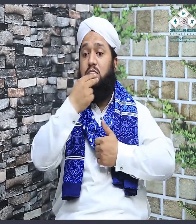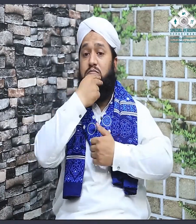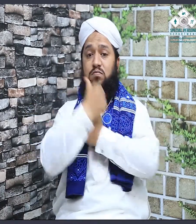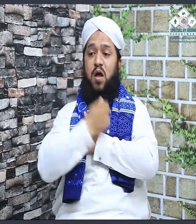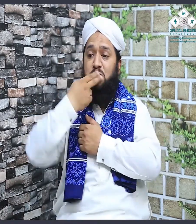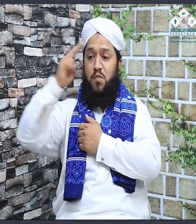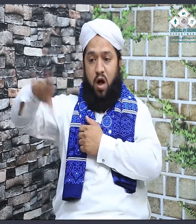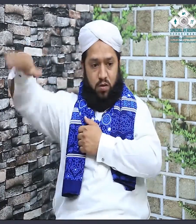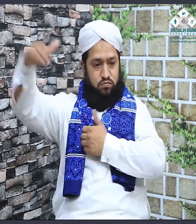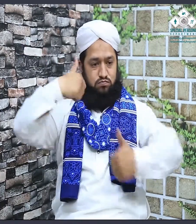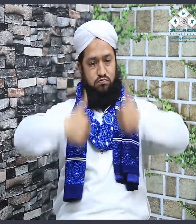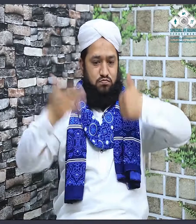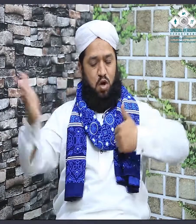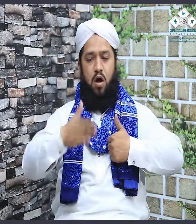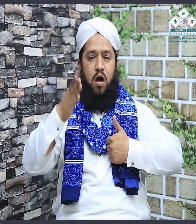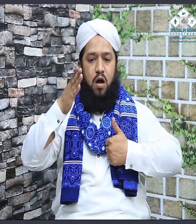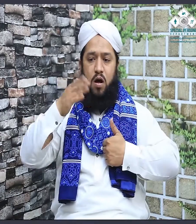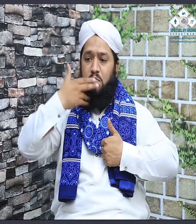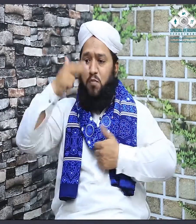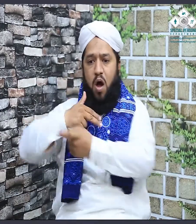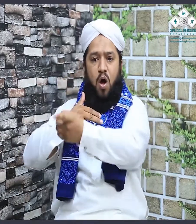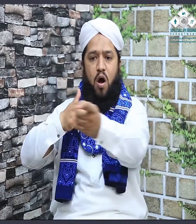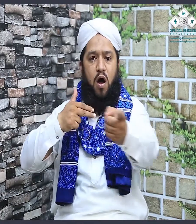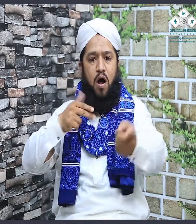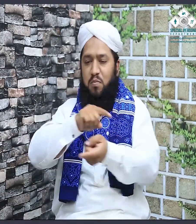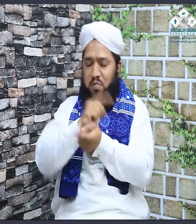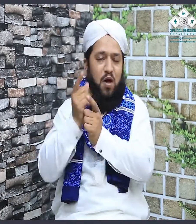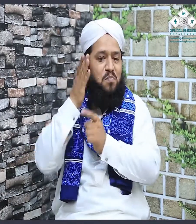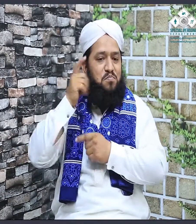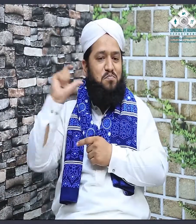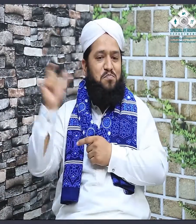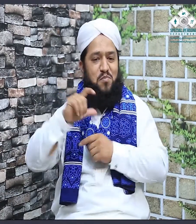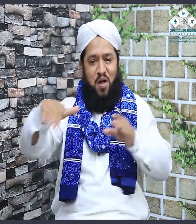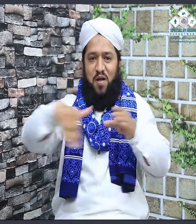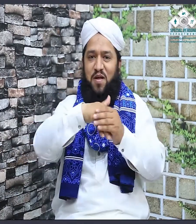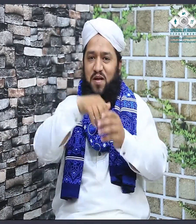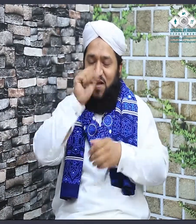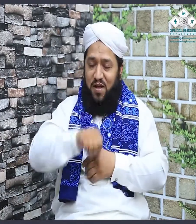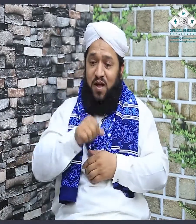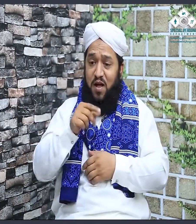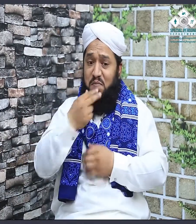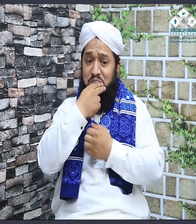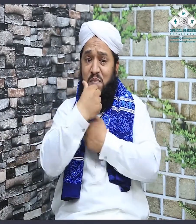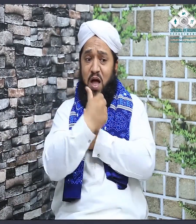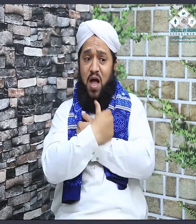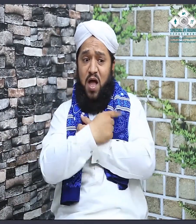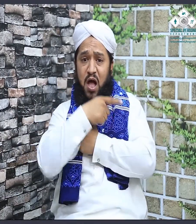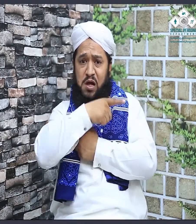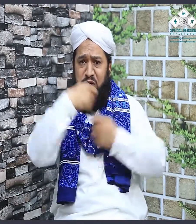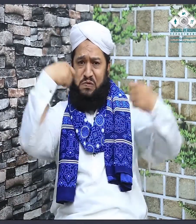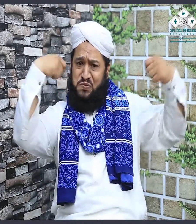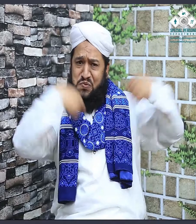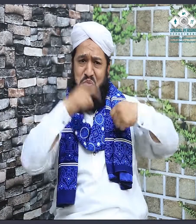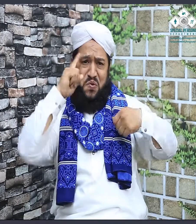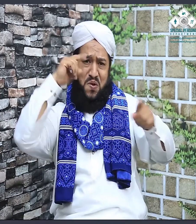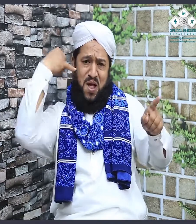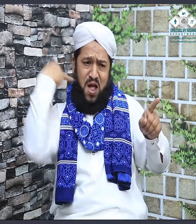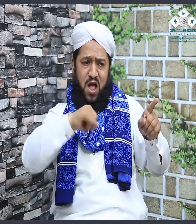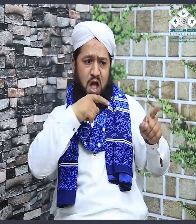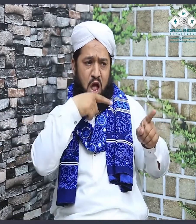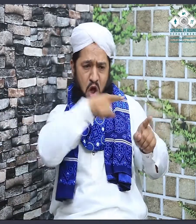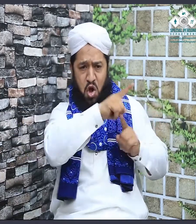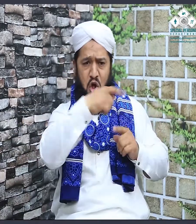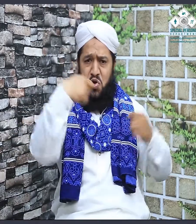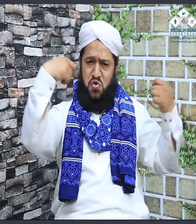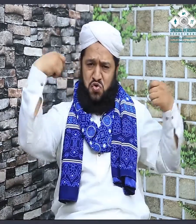اور بعد میں وہ سب جادوگر مسلمان ہو گئے تھے. اور مسلمان بھی ایسے ہوئے کہ پھر فرعون جیسے ظالم اور بے باک شخص کی دھمکیاں